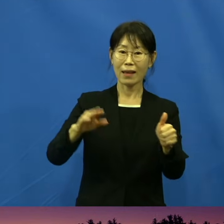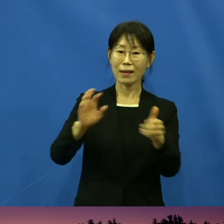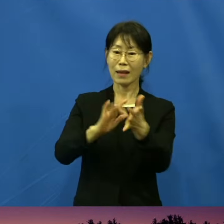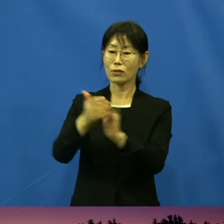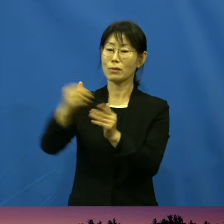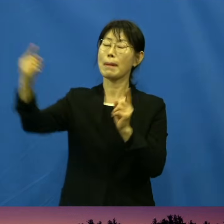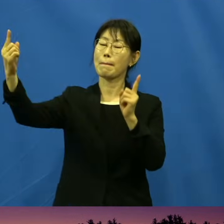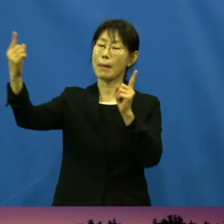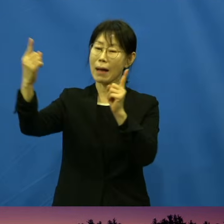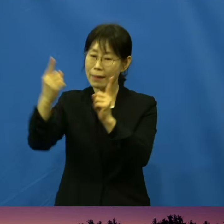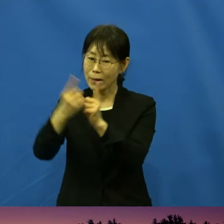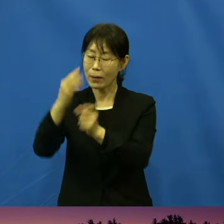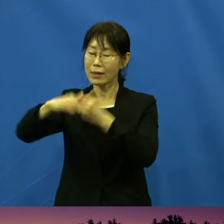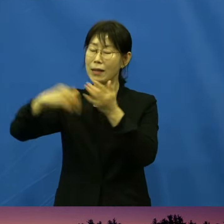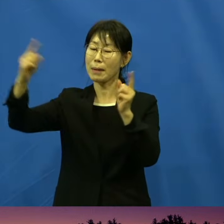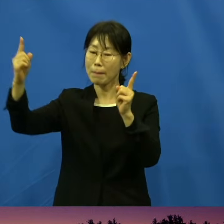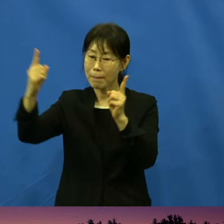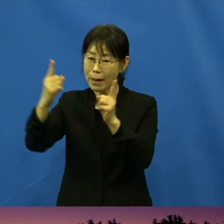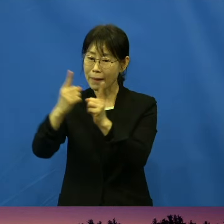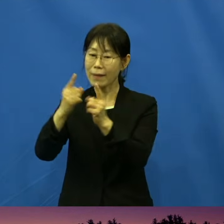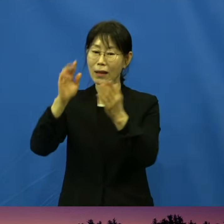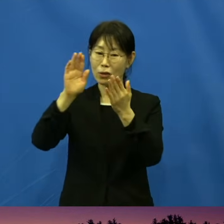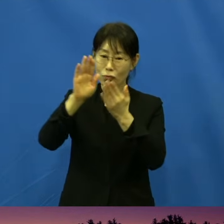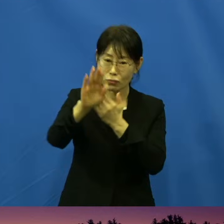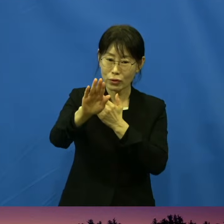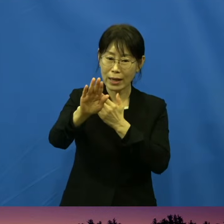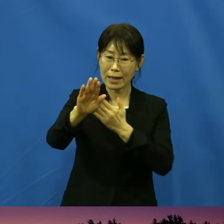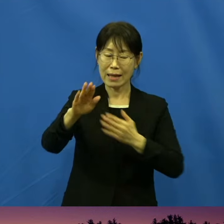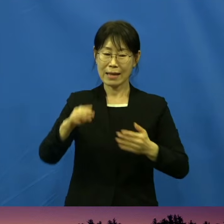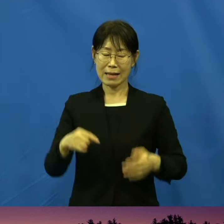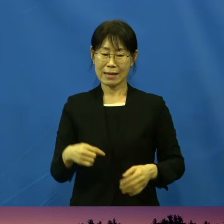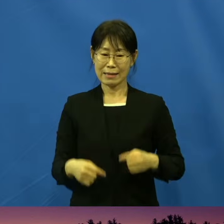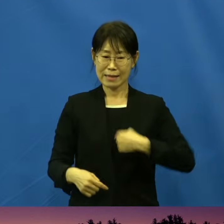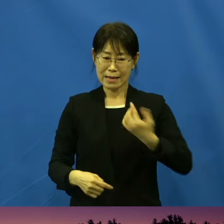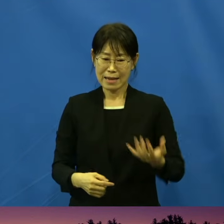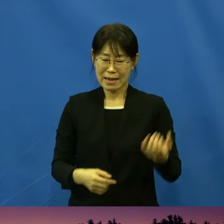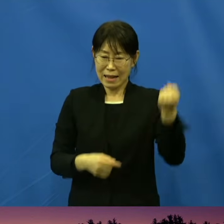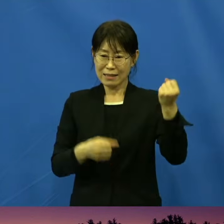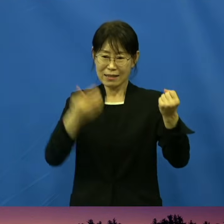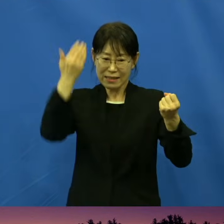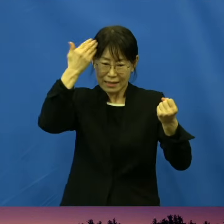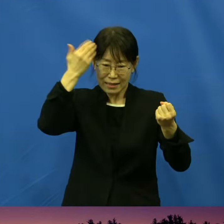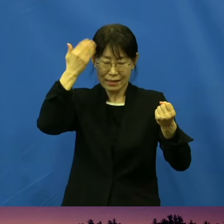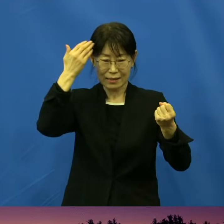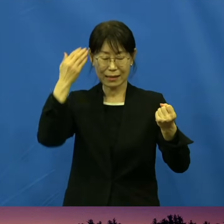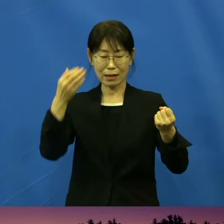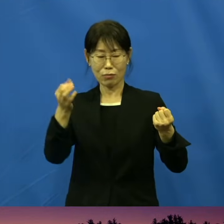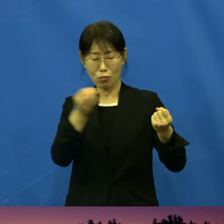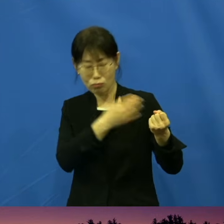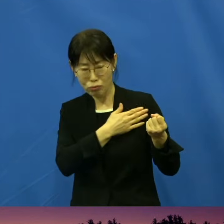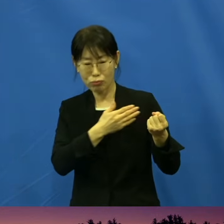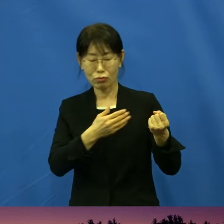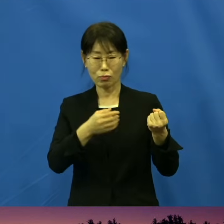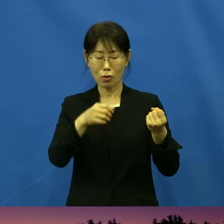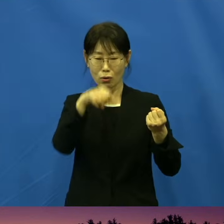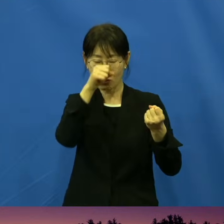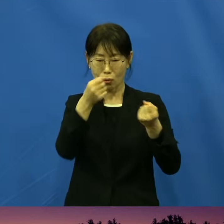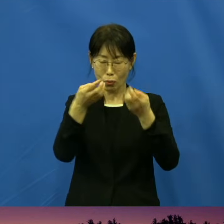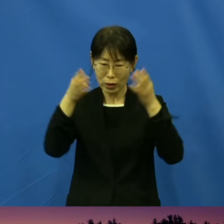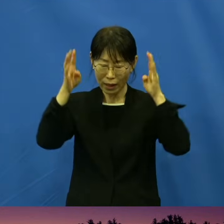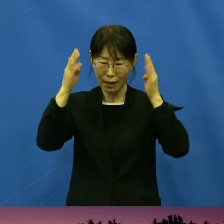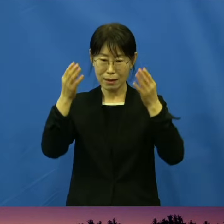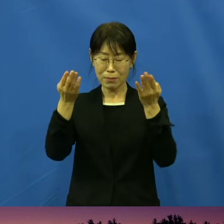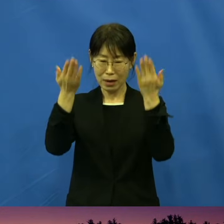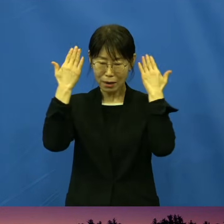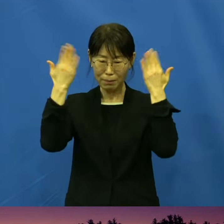다음에 그 모든 것들은 미련 없이 다 버려요. 그건 배설물과 같아. 왜?